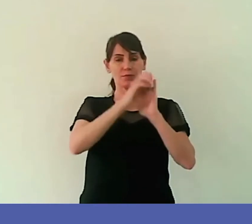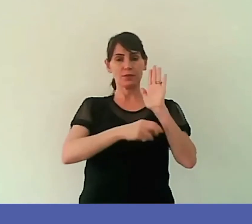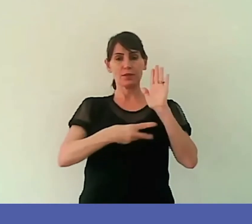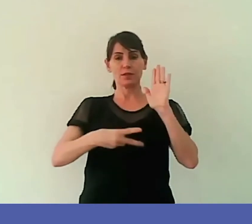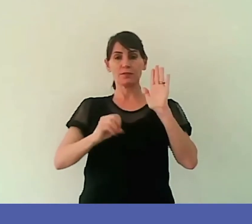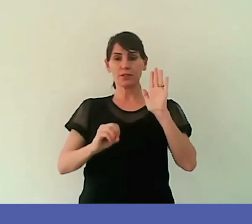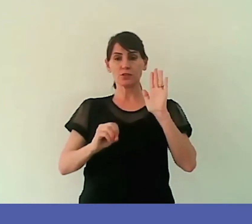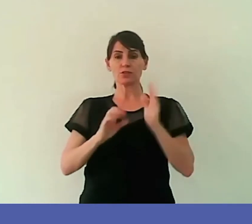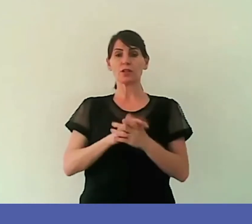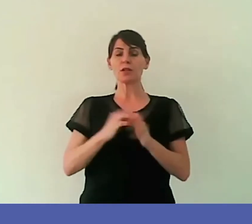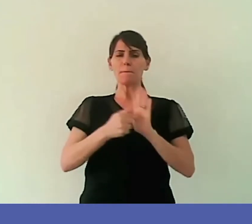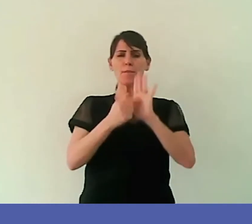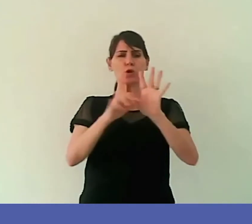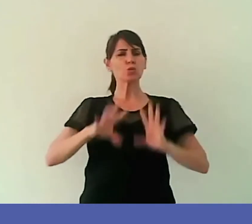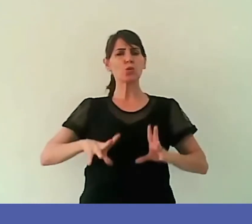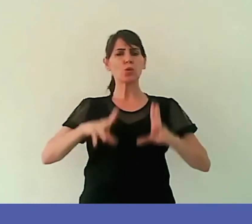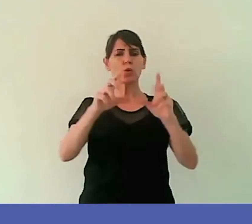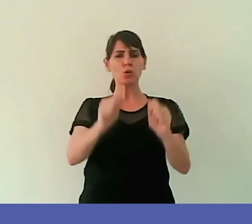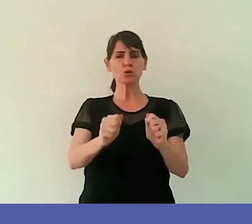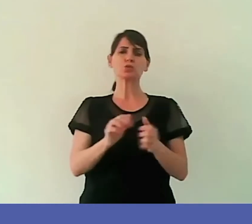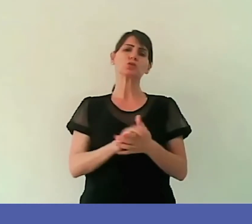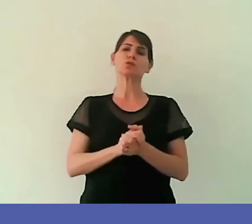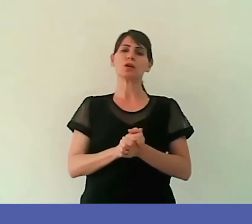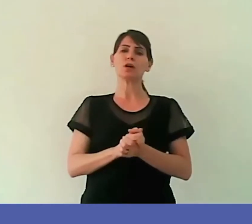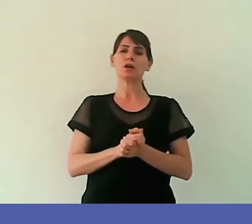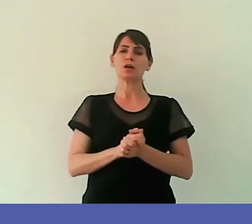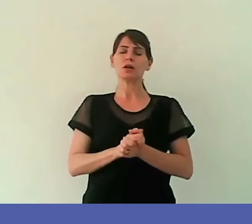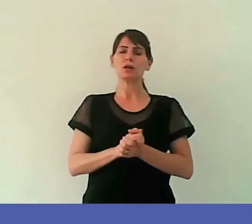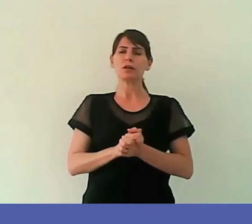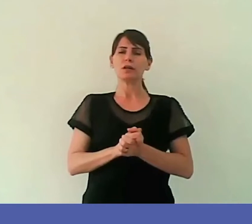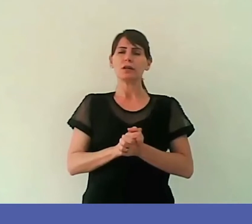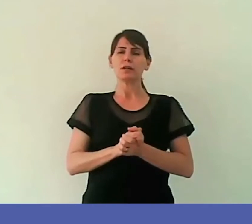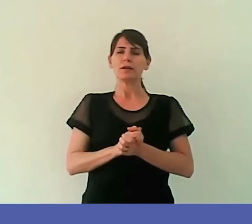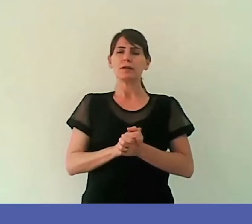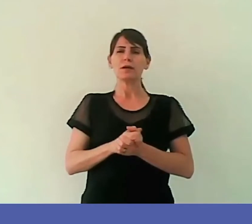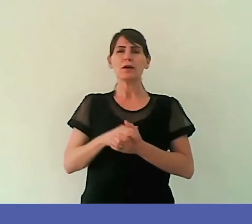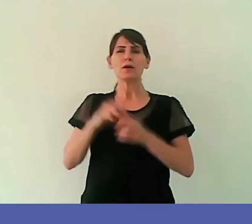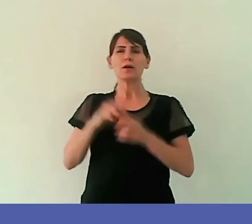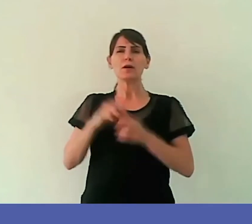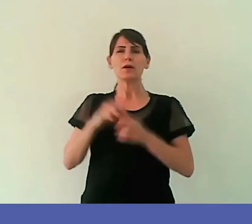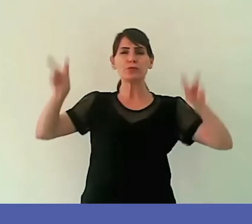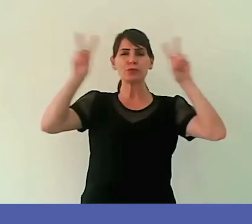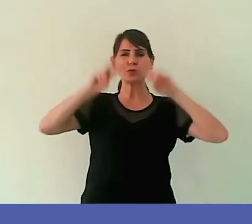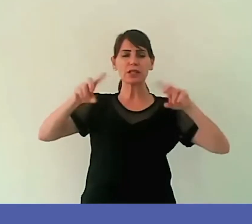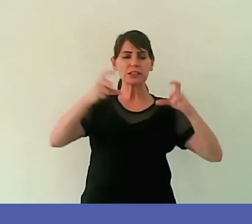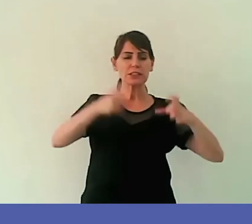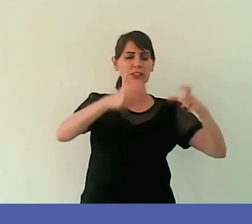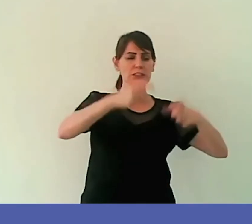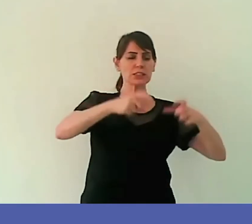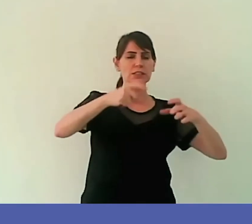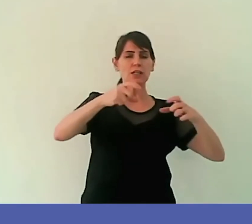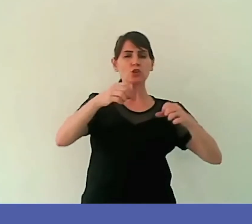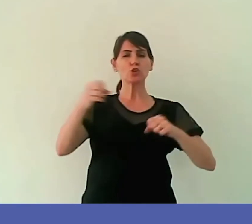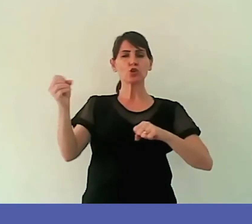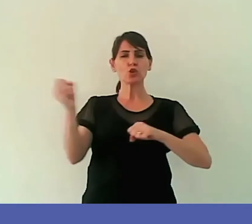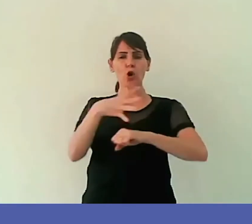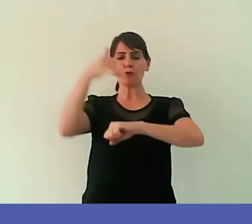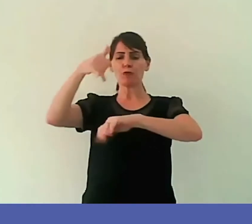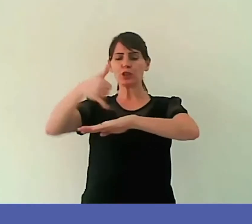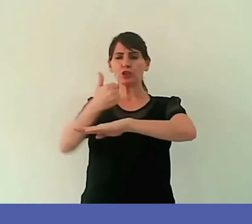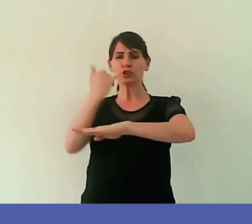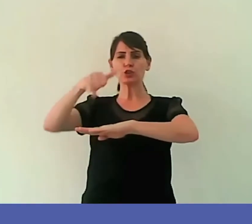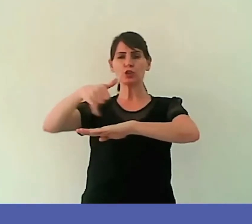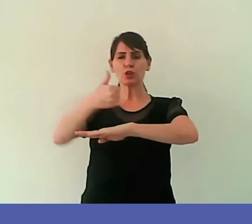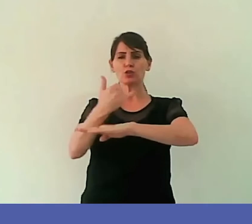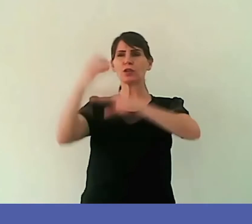tá? 21:2 diz assim: vi também a cidade santa, a nova Jerusalém, que descia do céu